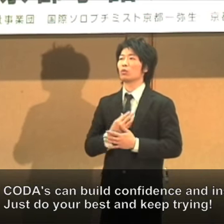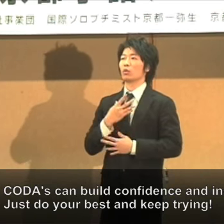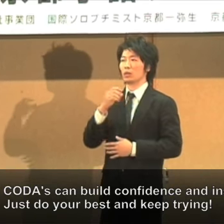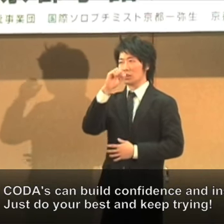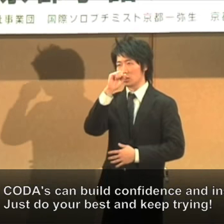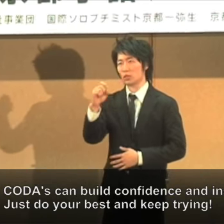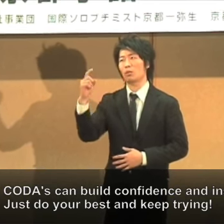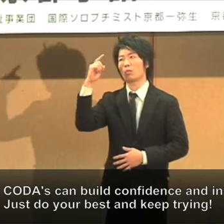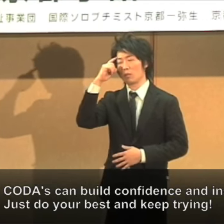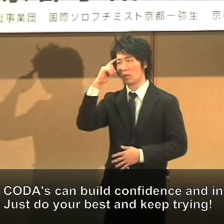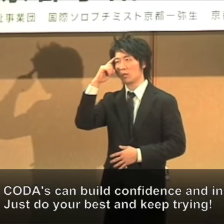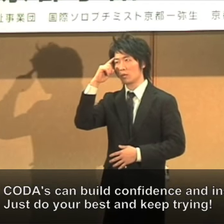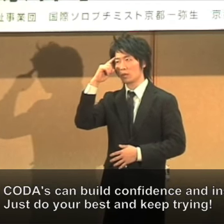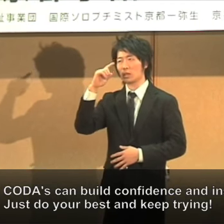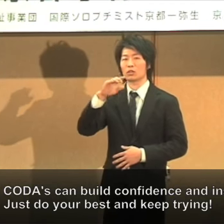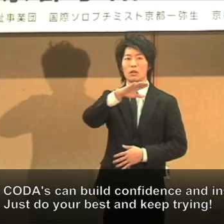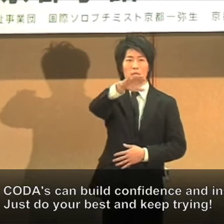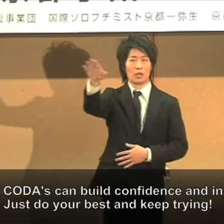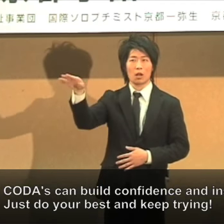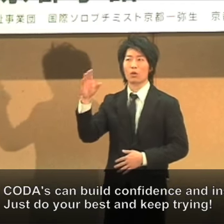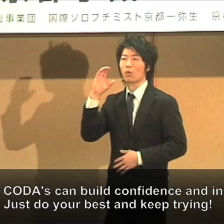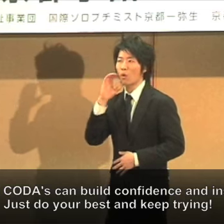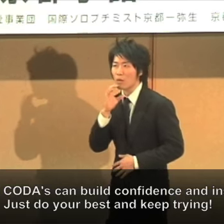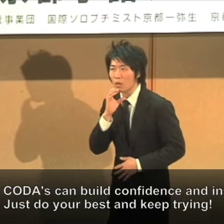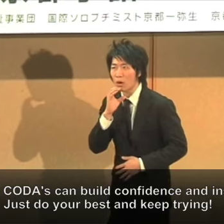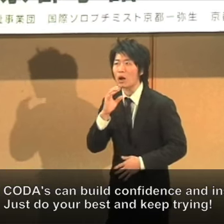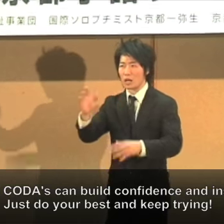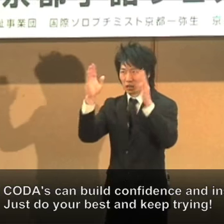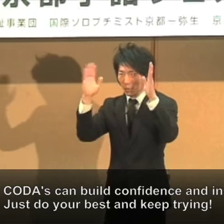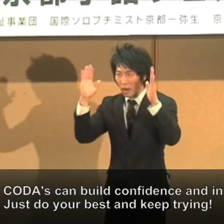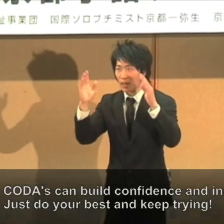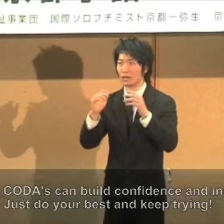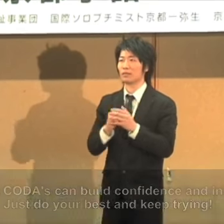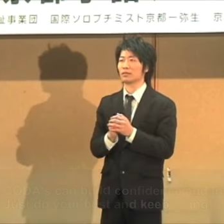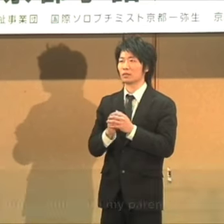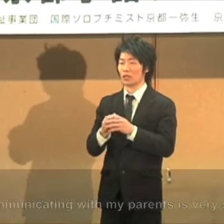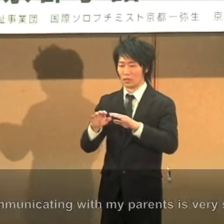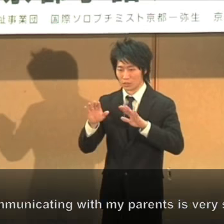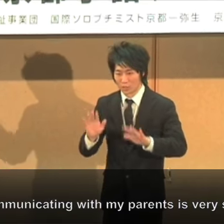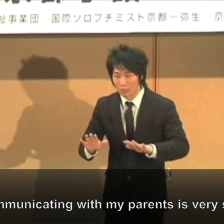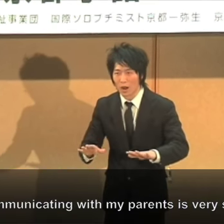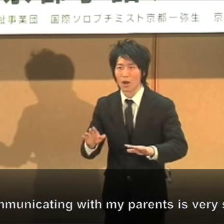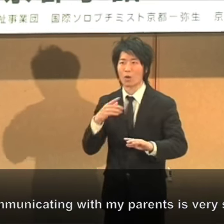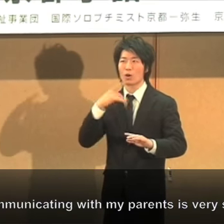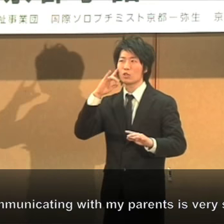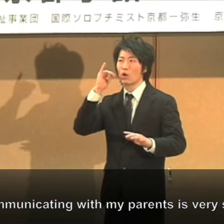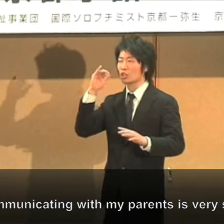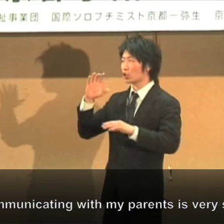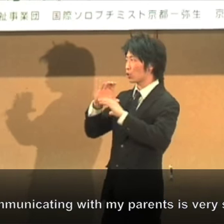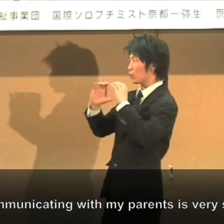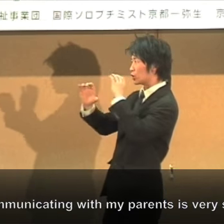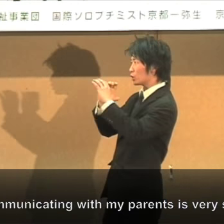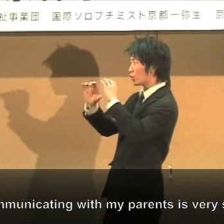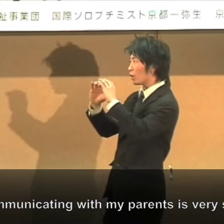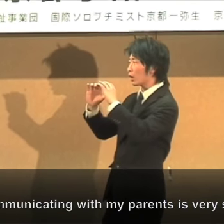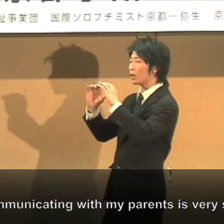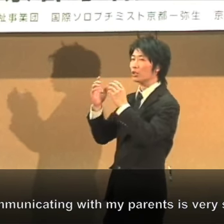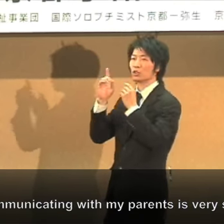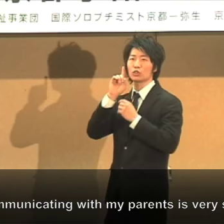も受けることができました。コーダというのは本当にいいと思います。皆さん、ここにコーダの方がいらっしゃれば頑張りましょう。一緒に親とのコ